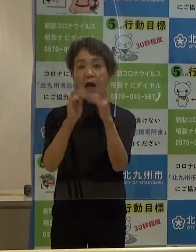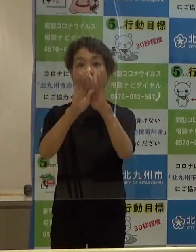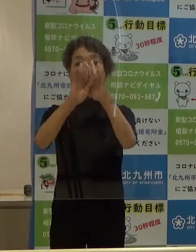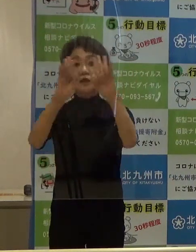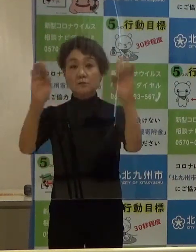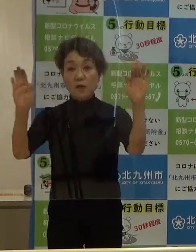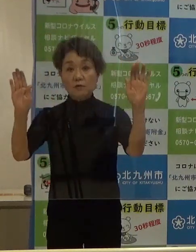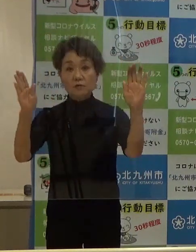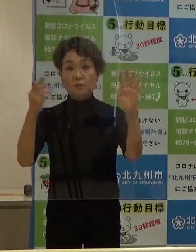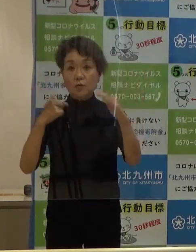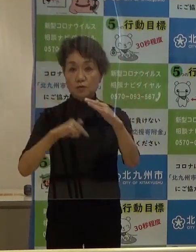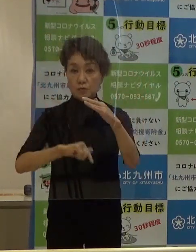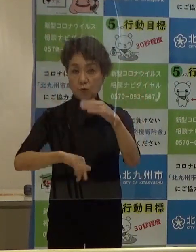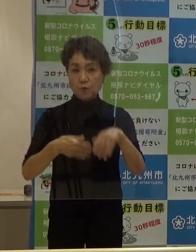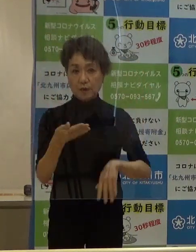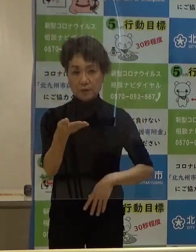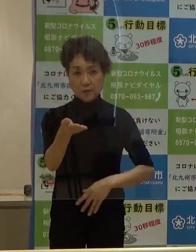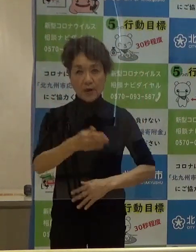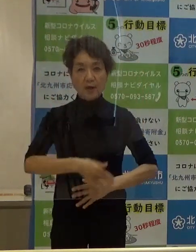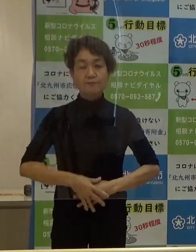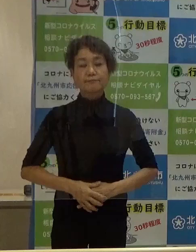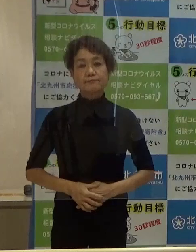ことでしょうか。